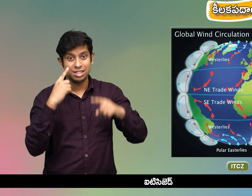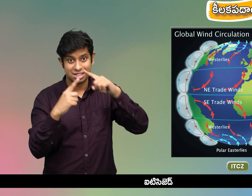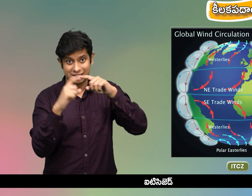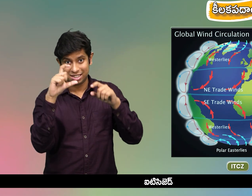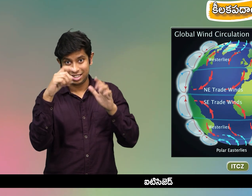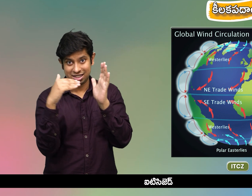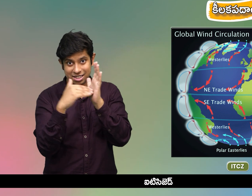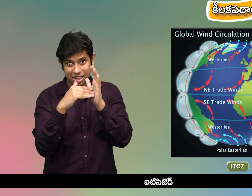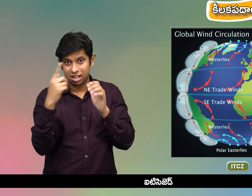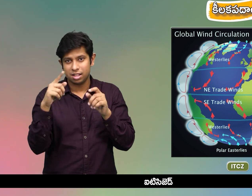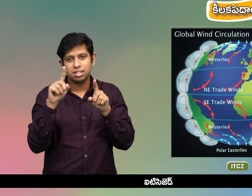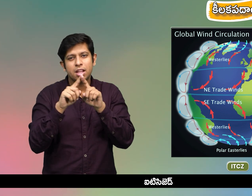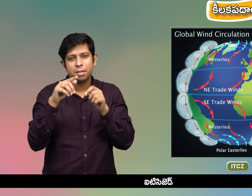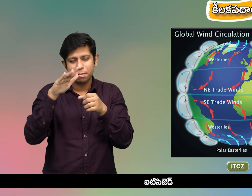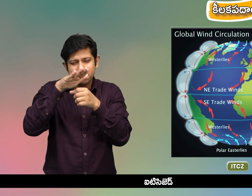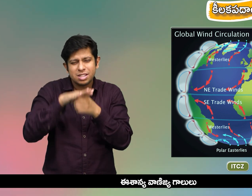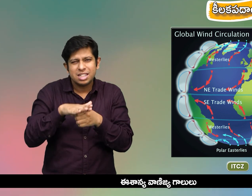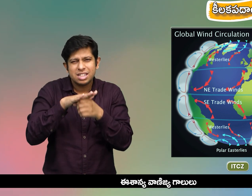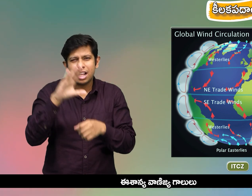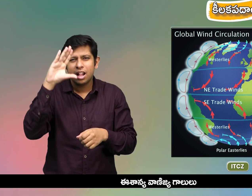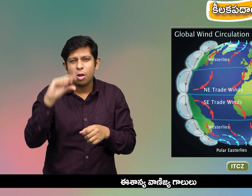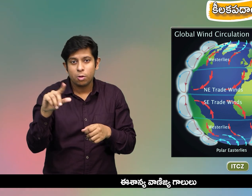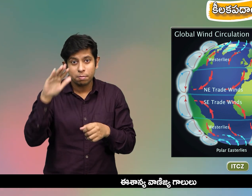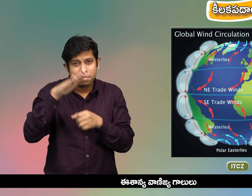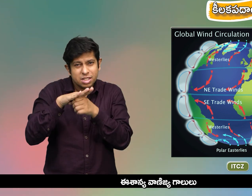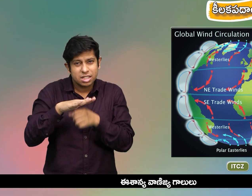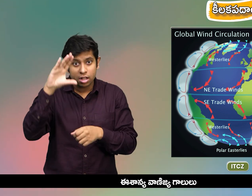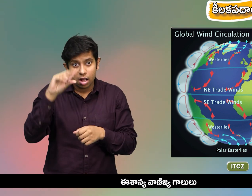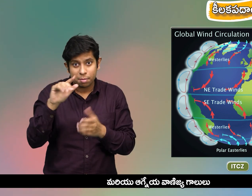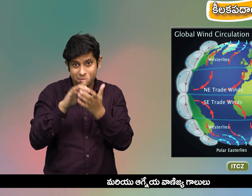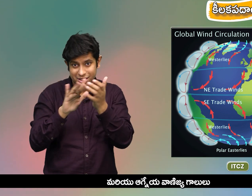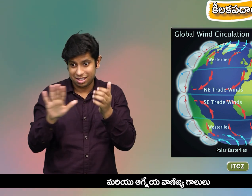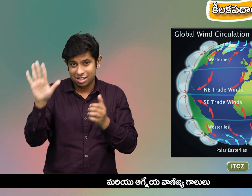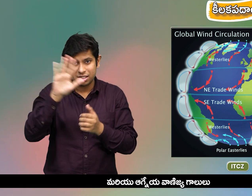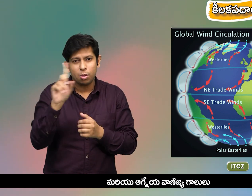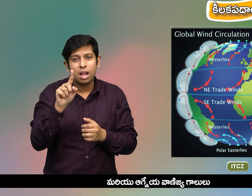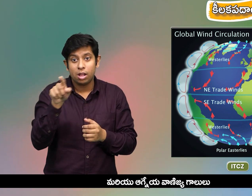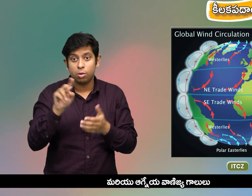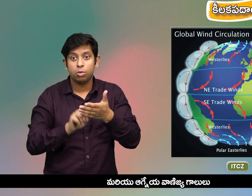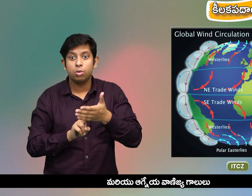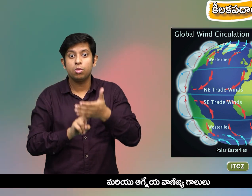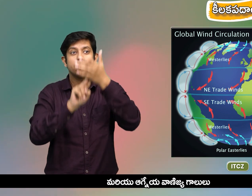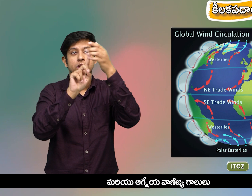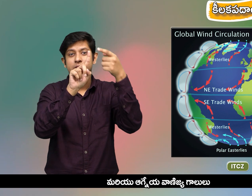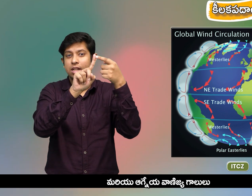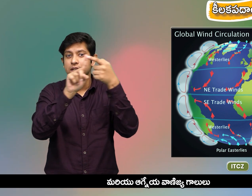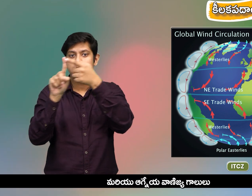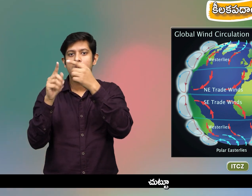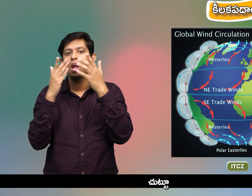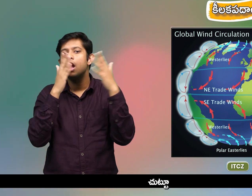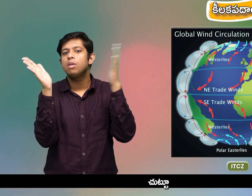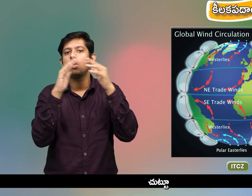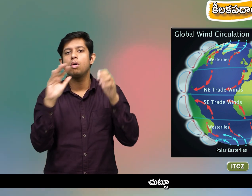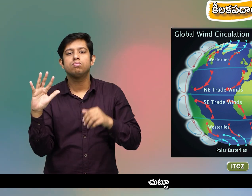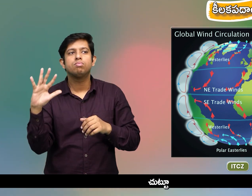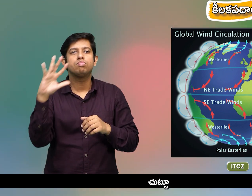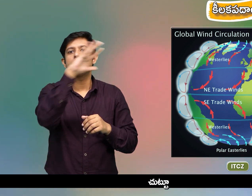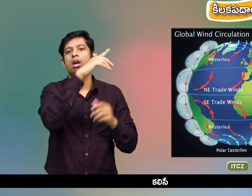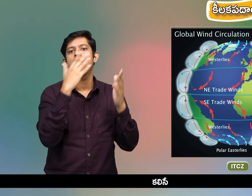ఐటీసీ జెట్, ఈశాన్య వాణిజ్య గాలులు మరియు ఆగ్నేయ వాణిజ్య గాలులు చుట్టూ